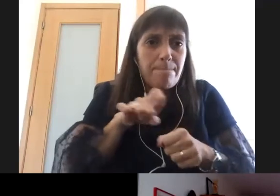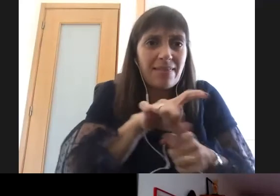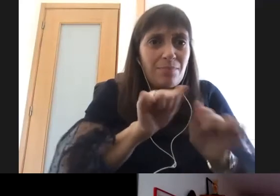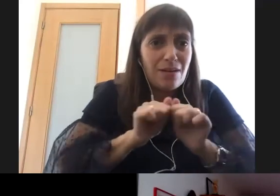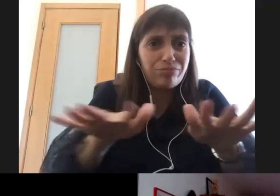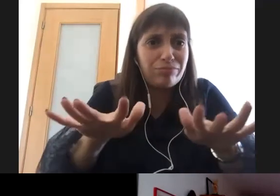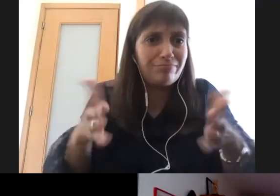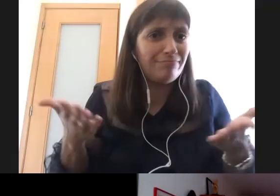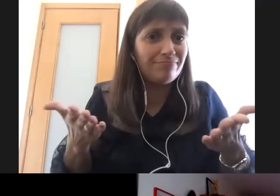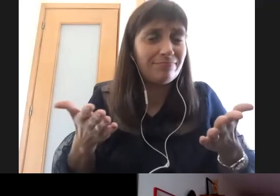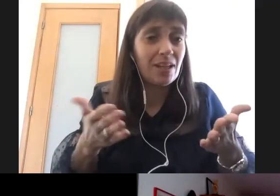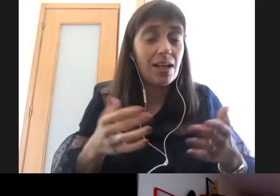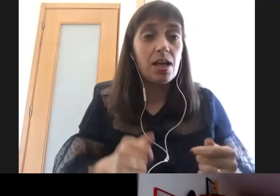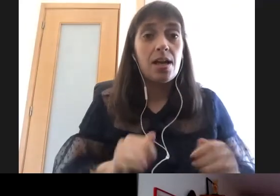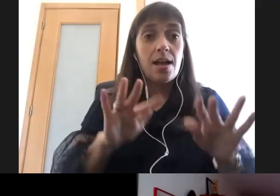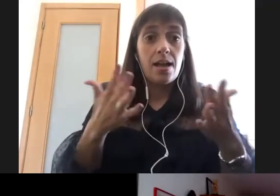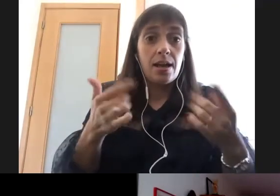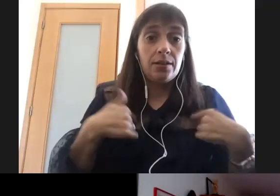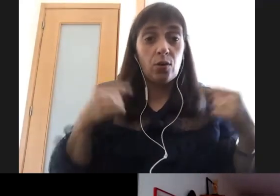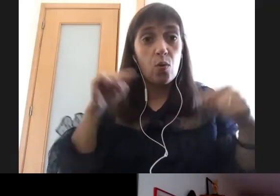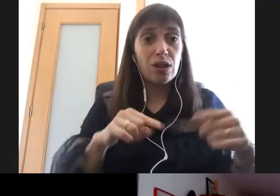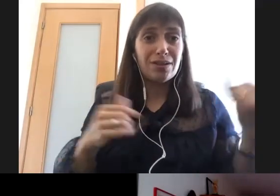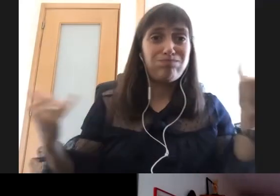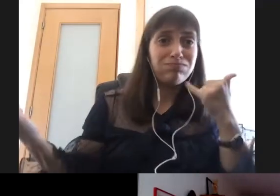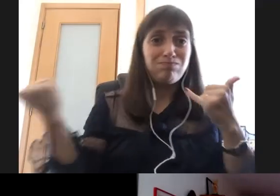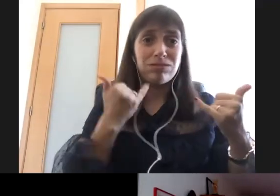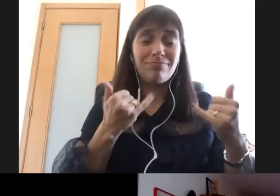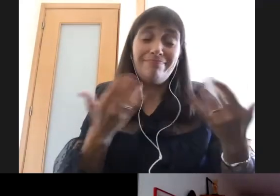anticientificista. Então, hoje, eu estou apanhando dos liberais.